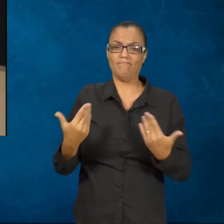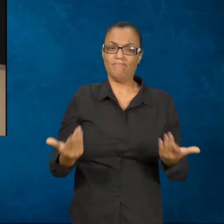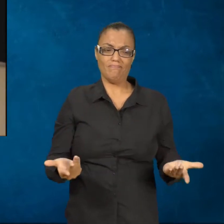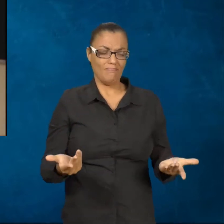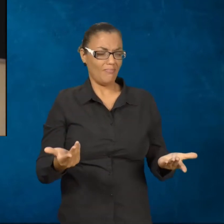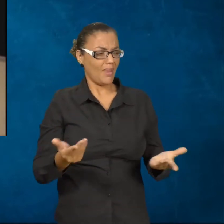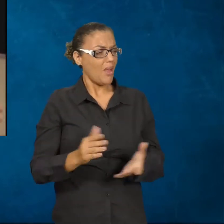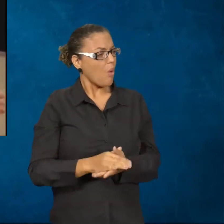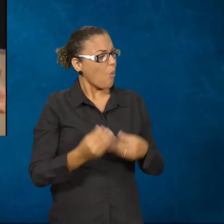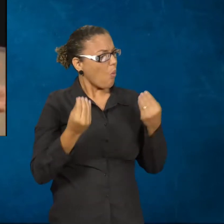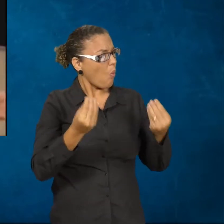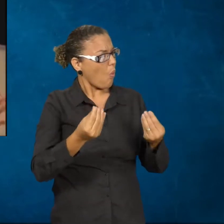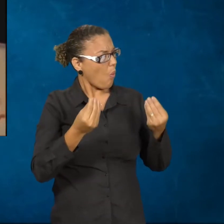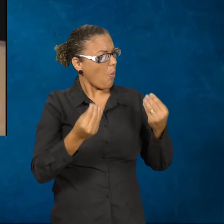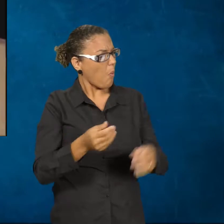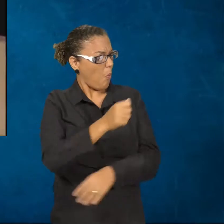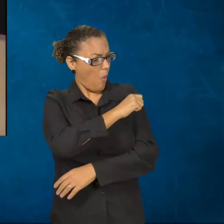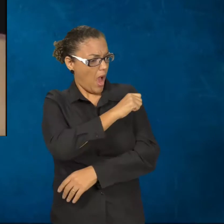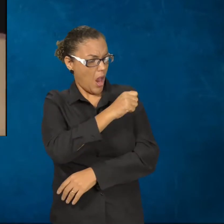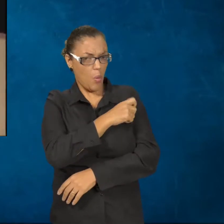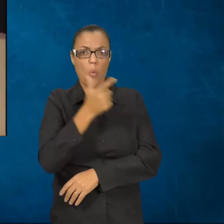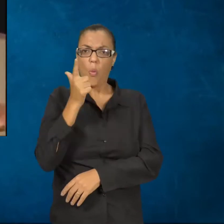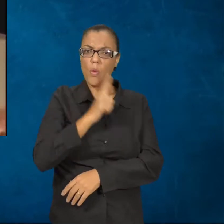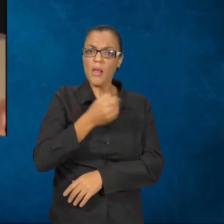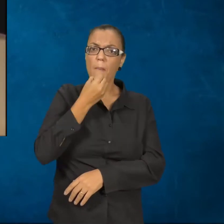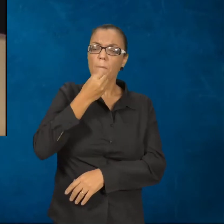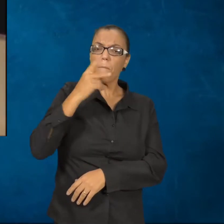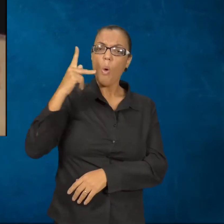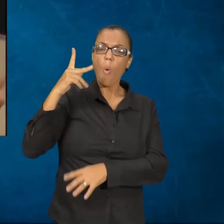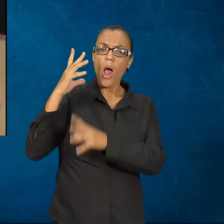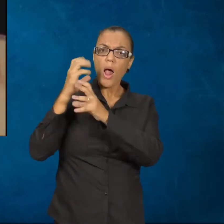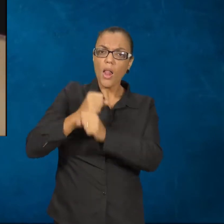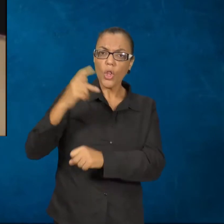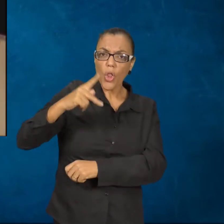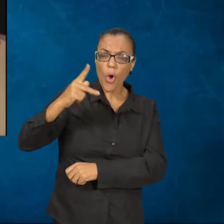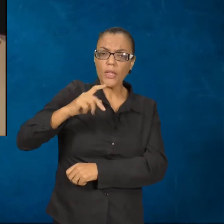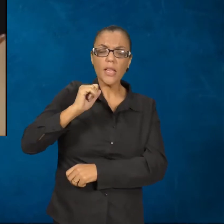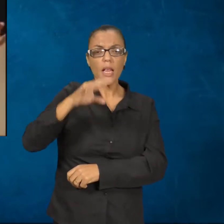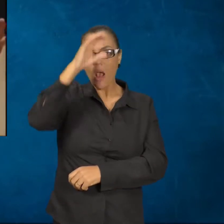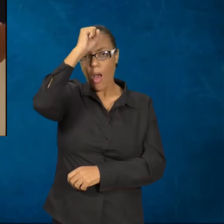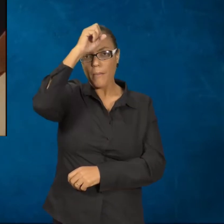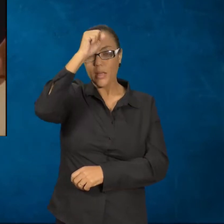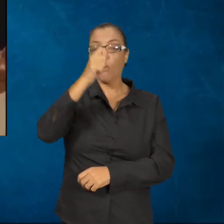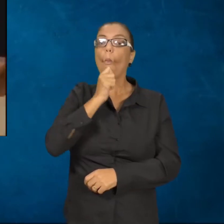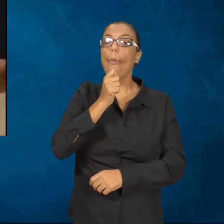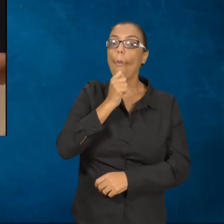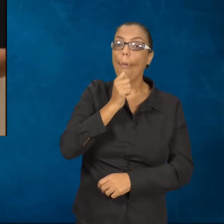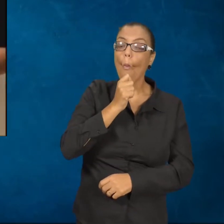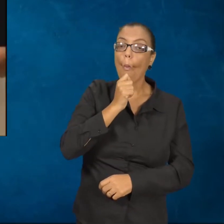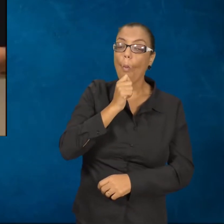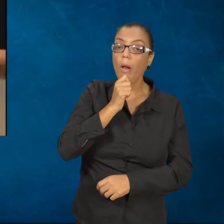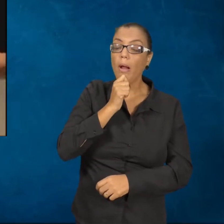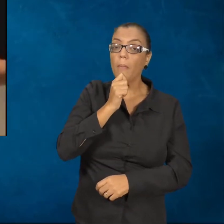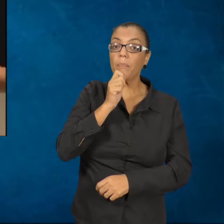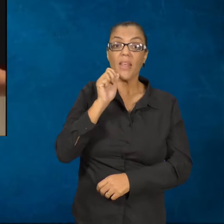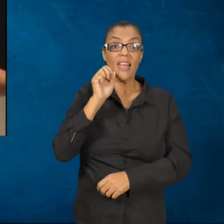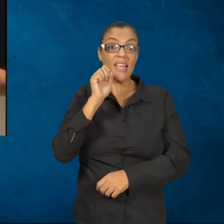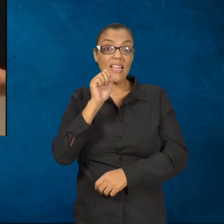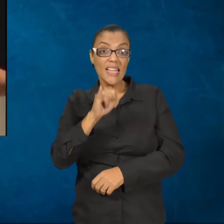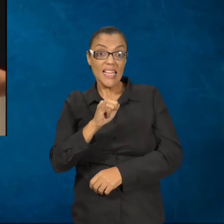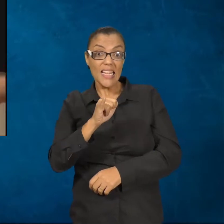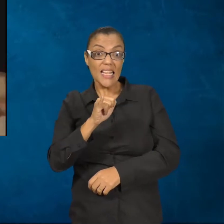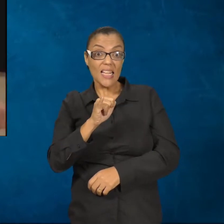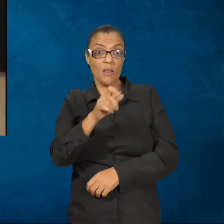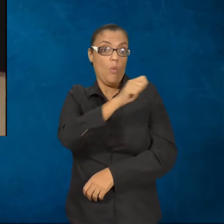espera aí. Como é que um estudante consegue tirar uma boa nota se não aprendeu? Veja bem, a recíproca, se ele